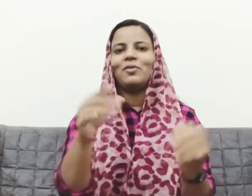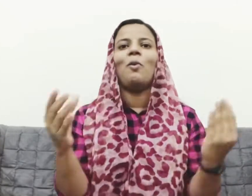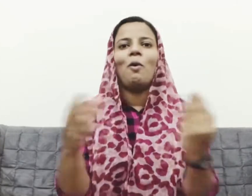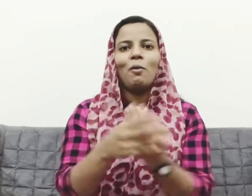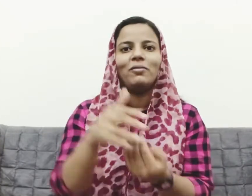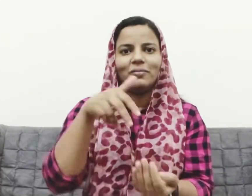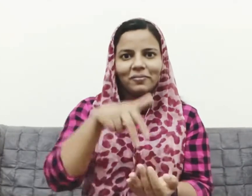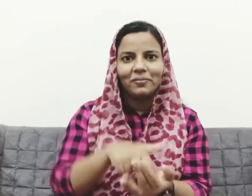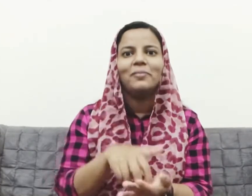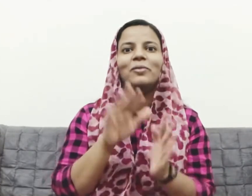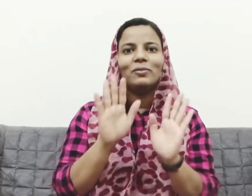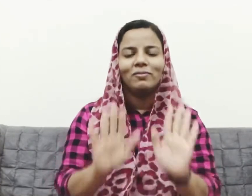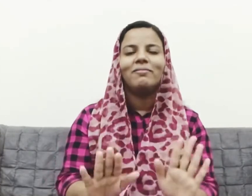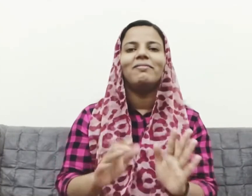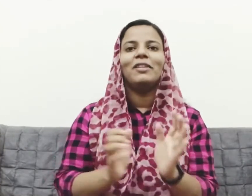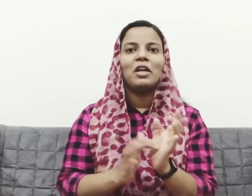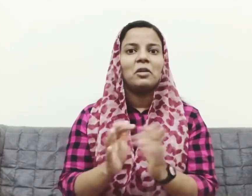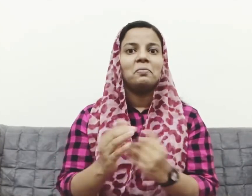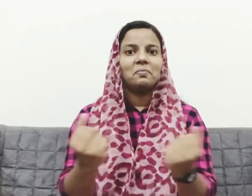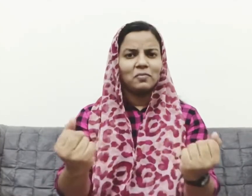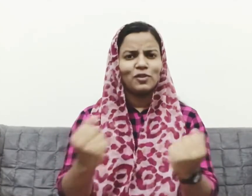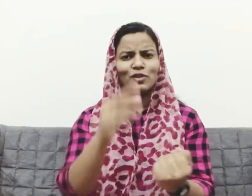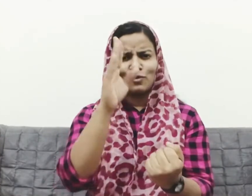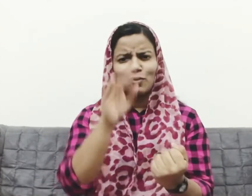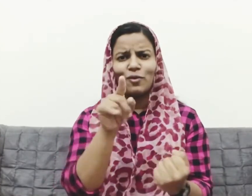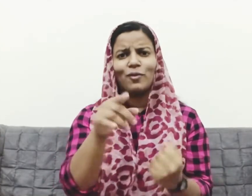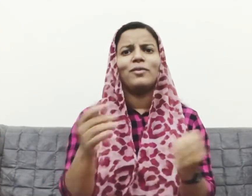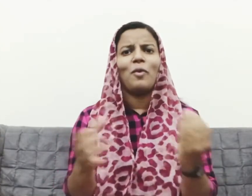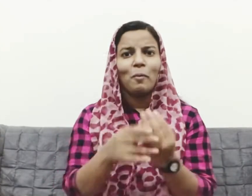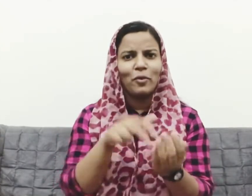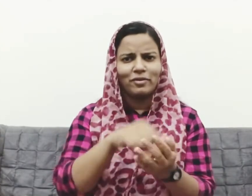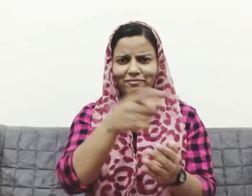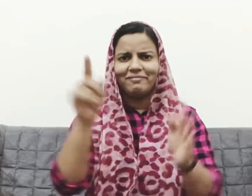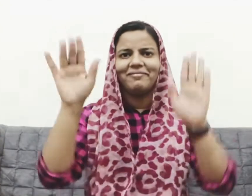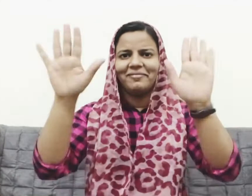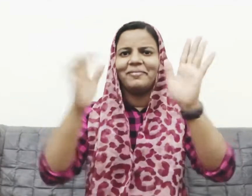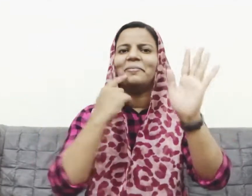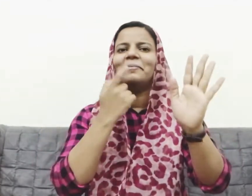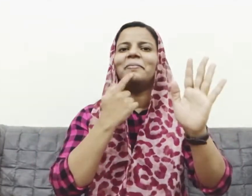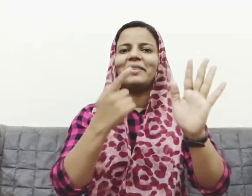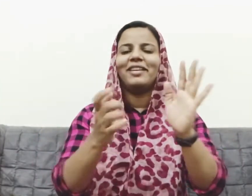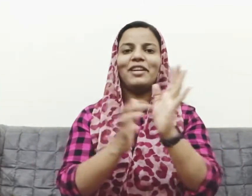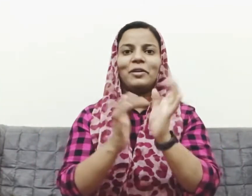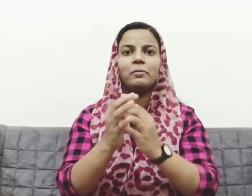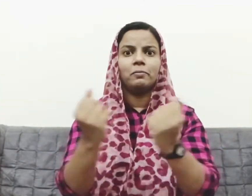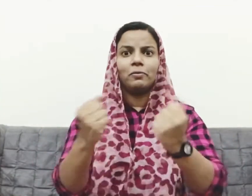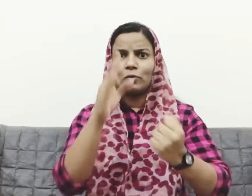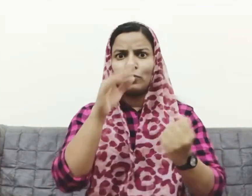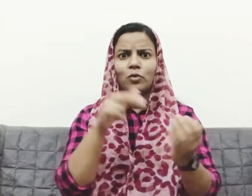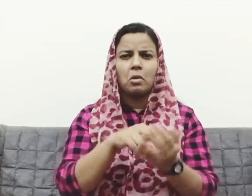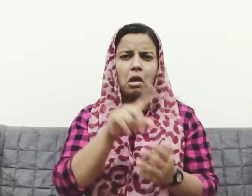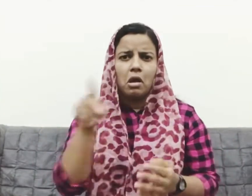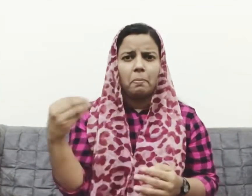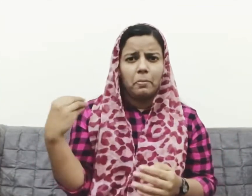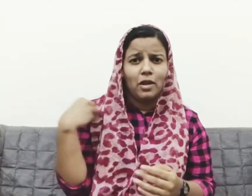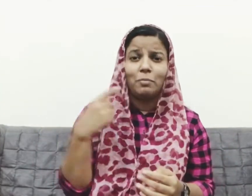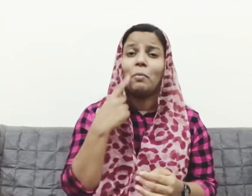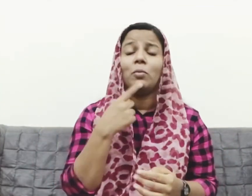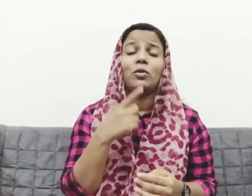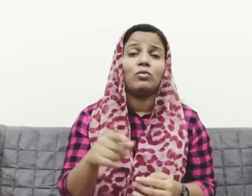മഹാവീരനെ പോലെയുണ്ട്, നിന്റെ കൂടെ യഹോവ ഒരു മഹാവീരനെ പോലെയുണ്ട്. കരമുയർത്തി പറഞ്ഞ് യഹോവ ഒരു മഹാവീരൻ. നമ്മൾ പറയും, അവരെനിക്കെതിരെ പ്രശ്നങ്ങൾ ഉണ്ടാക്കുന്നു,